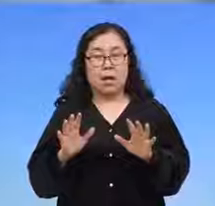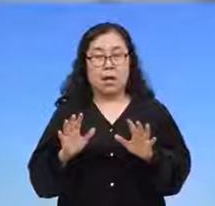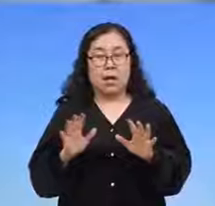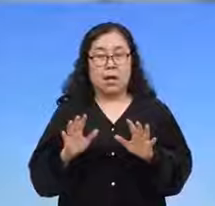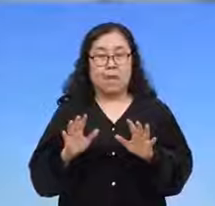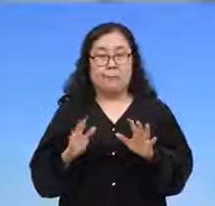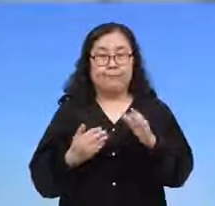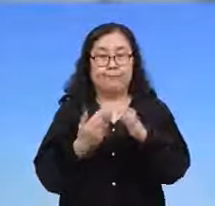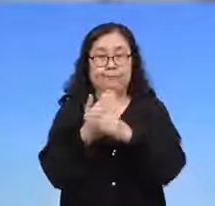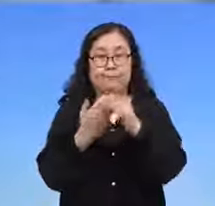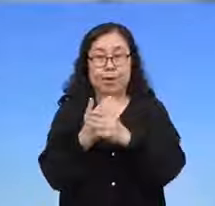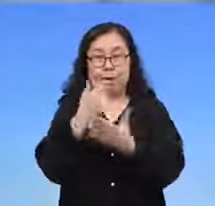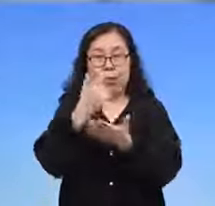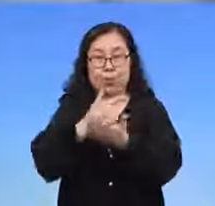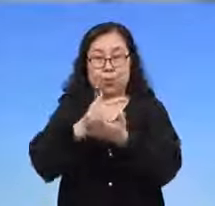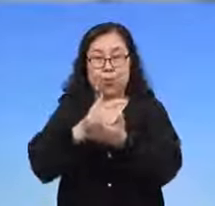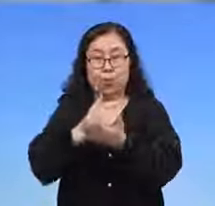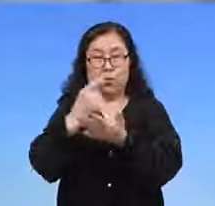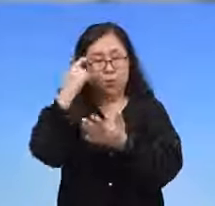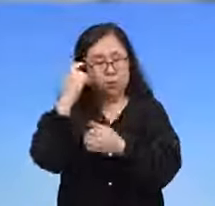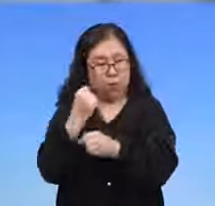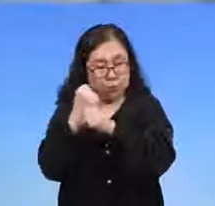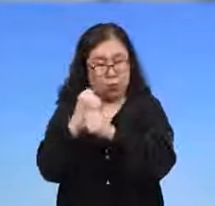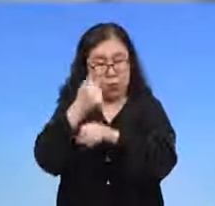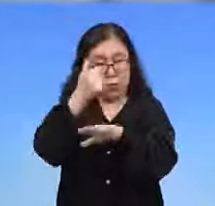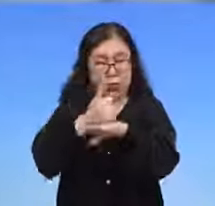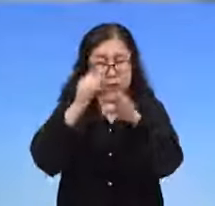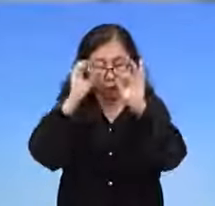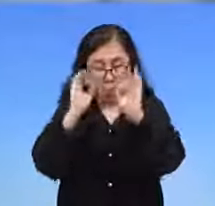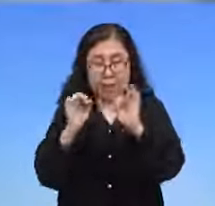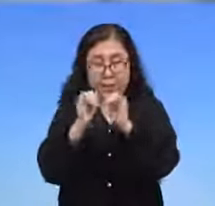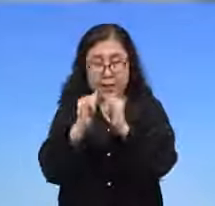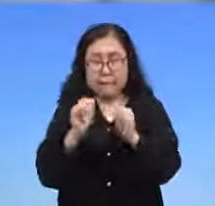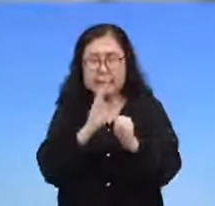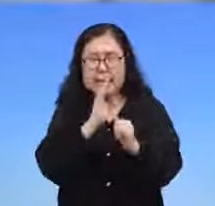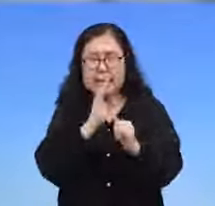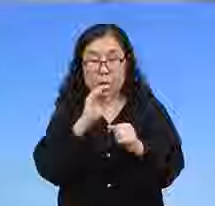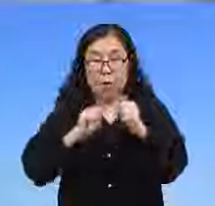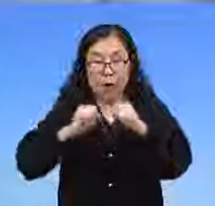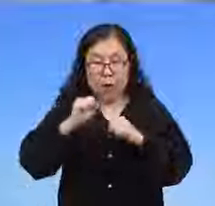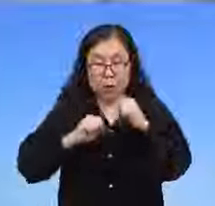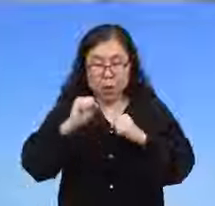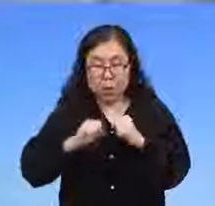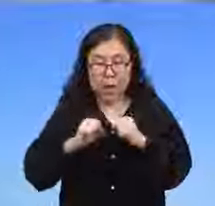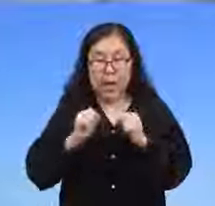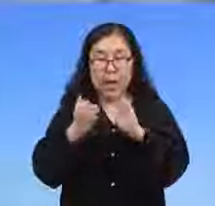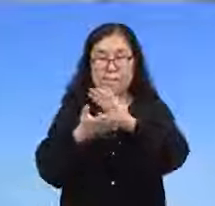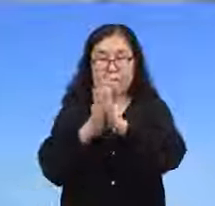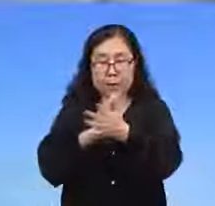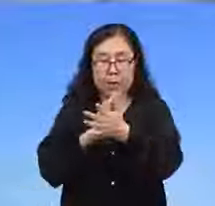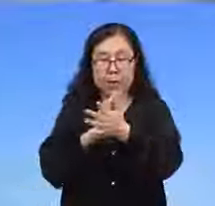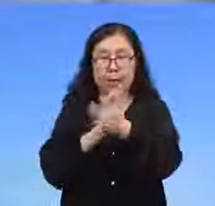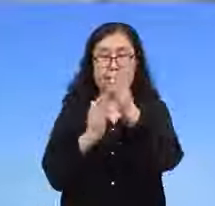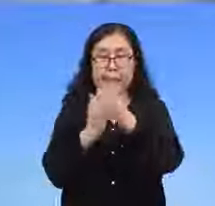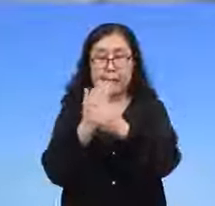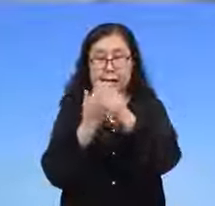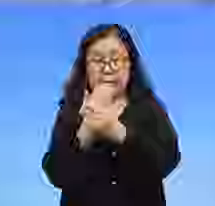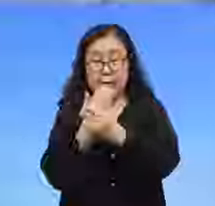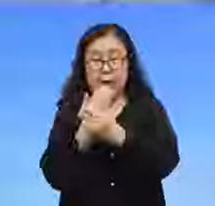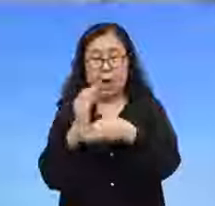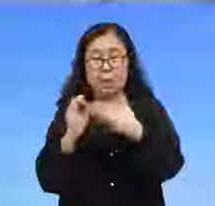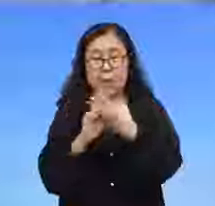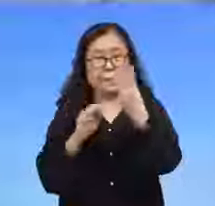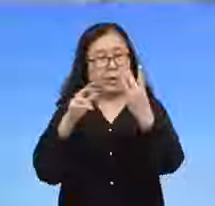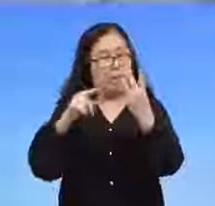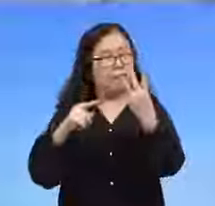그 연구 결과를 보면은 또 다른 주장을 해요. 사람이 진정한 행동의 변화를 일으키려면